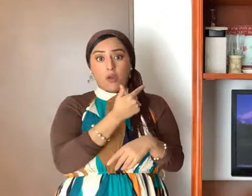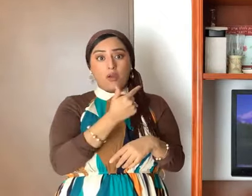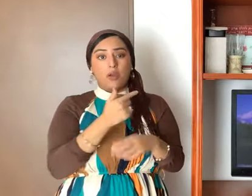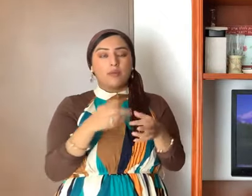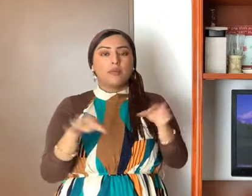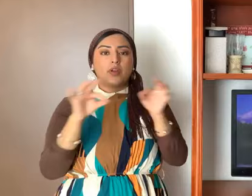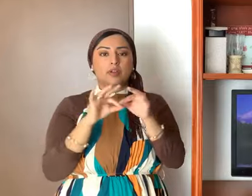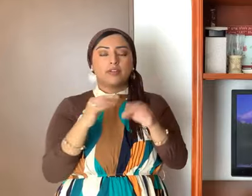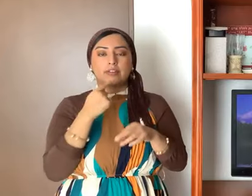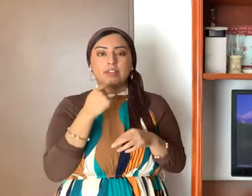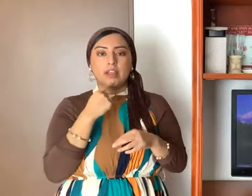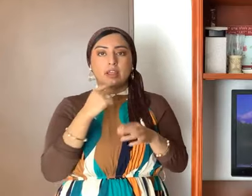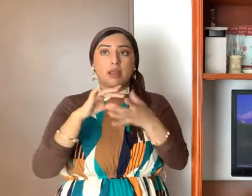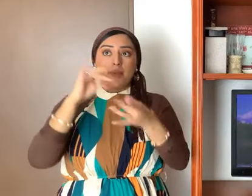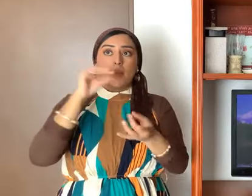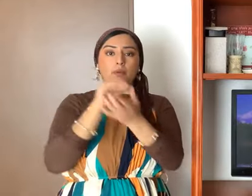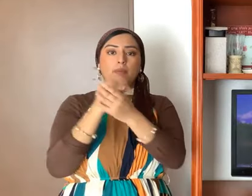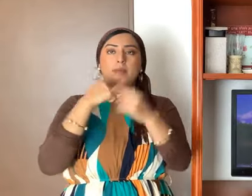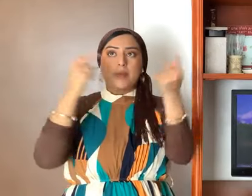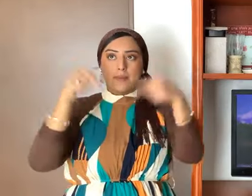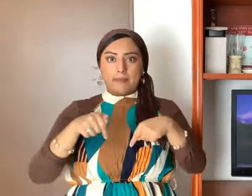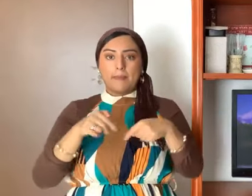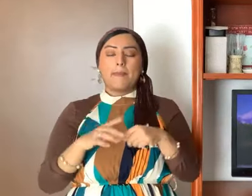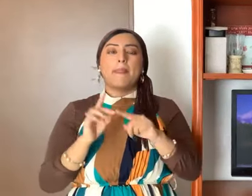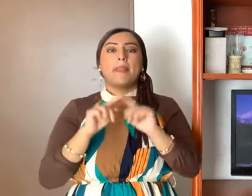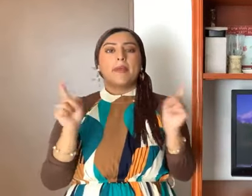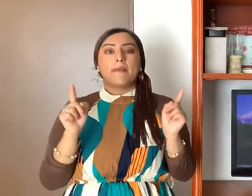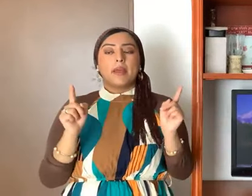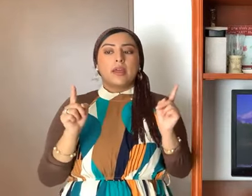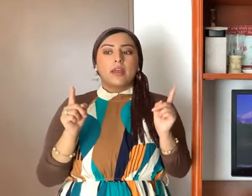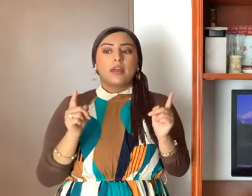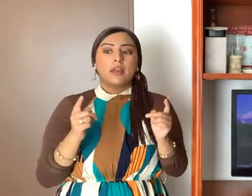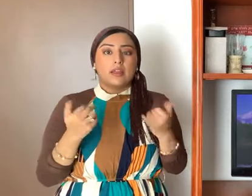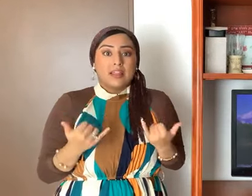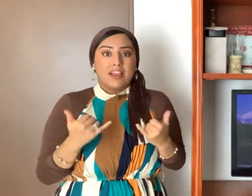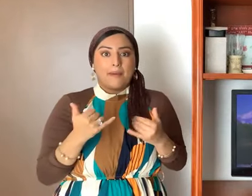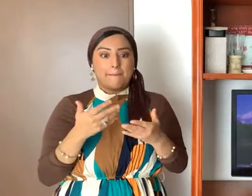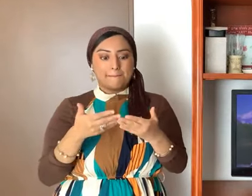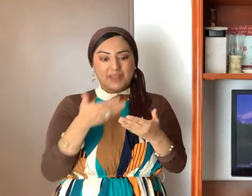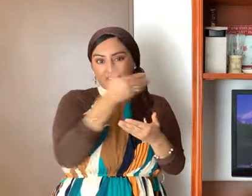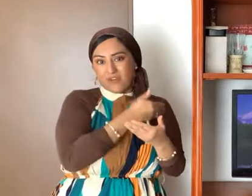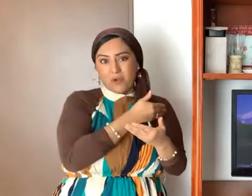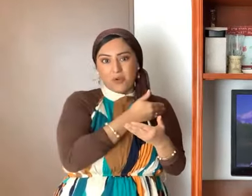que decir Harruak Bejakalam Rimbo. Pero en este preludio, Yahweh hoy te